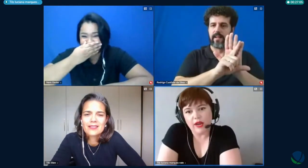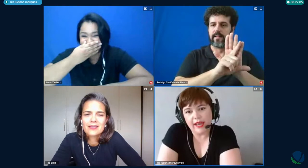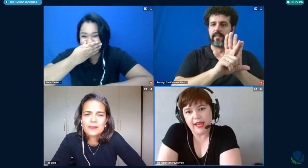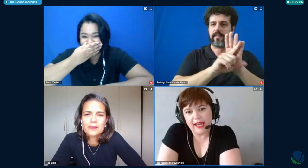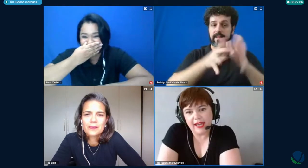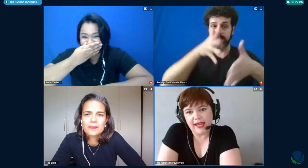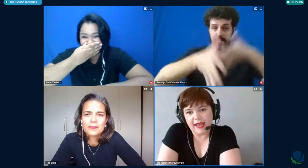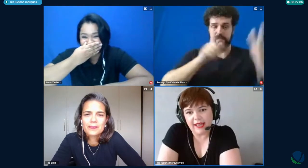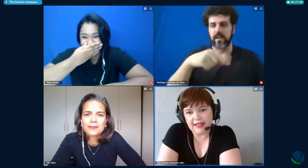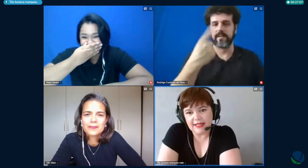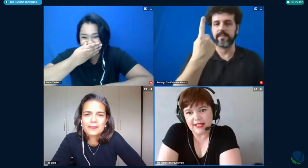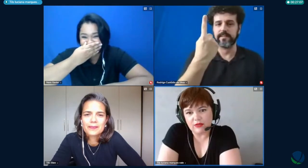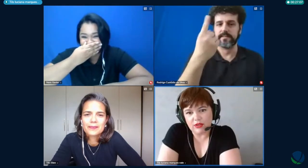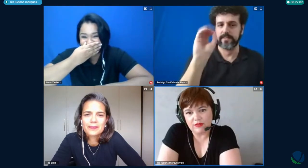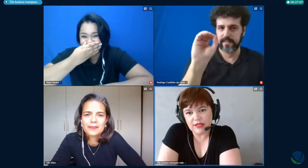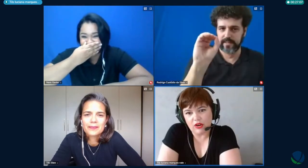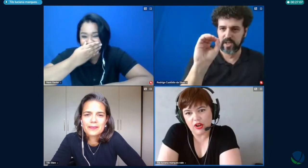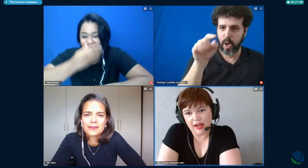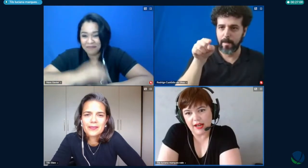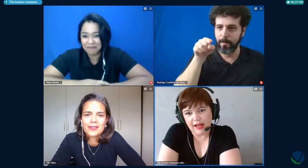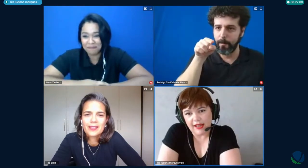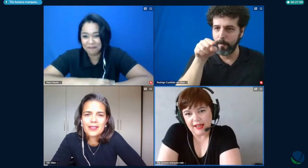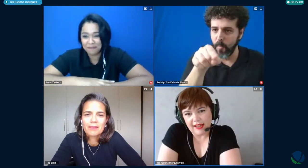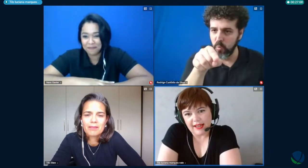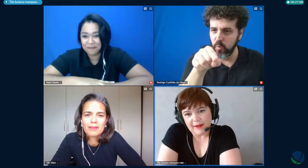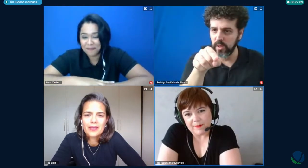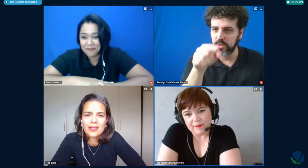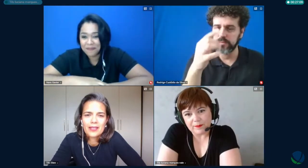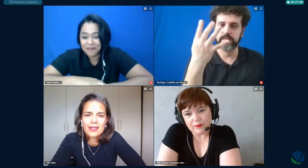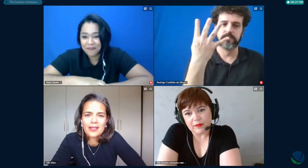Então, é necessário, quando você coloca...